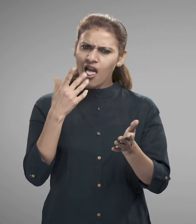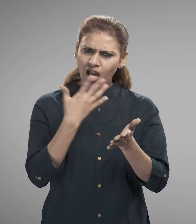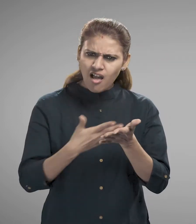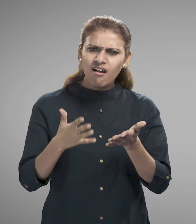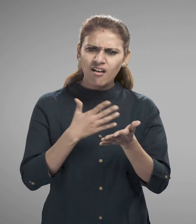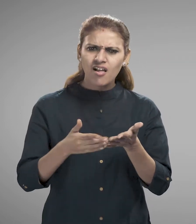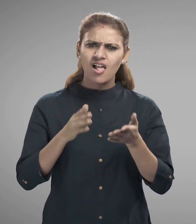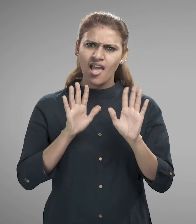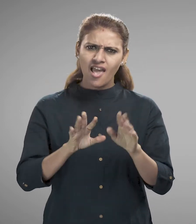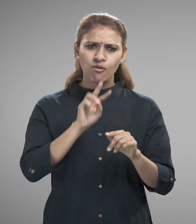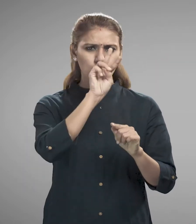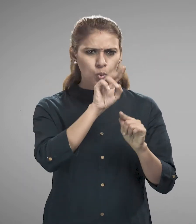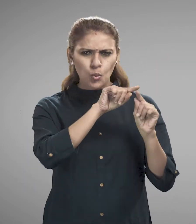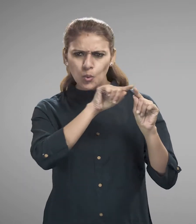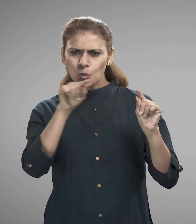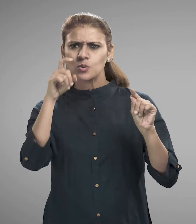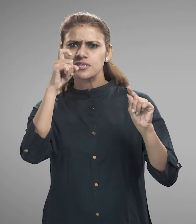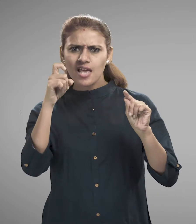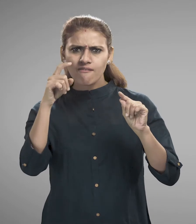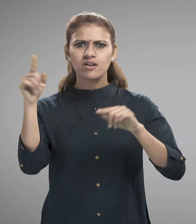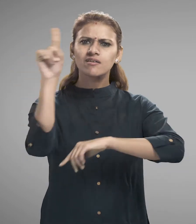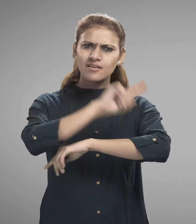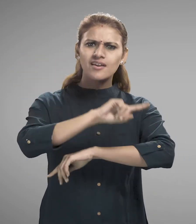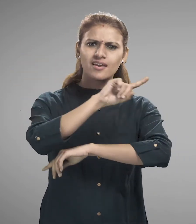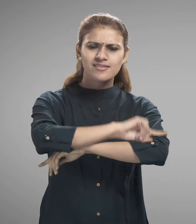खून का बहाव 2 से 7 दिन तक हो सकता है।